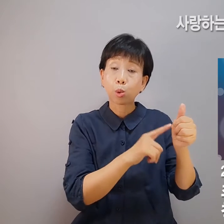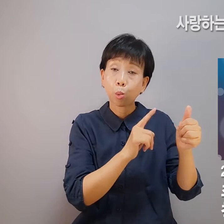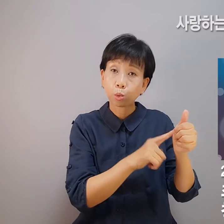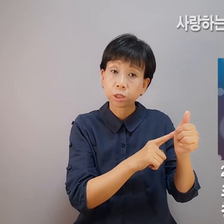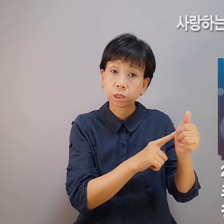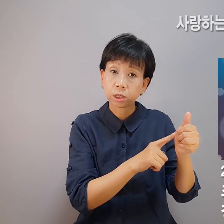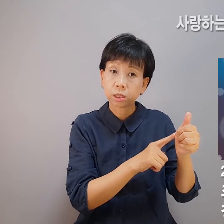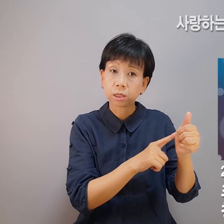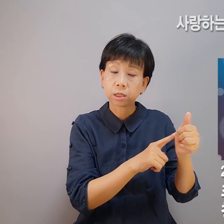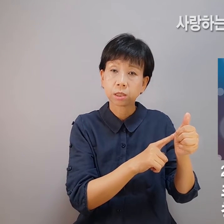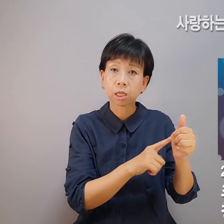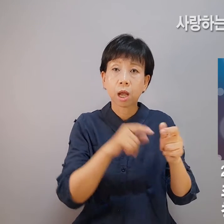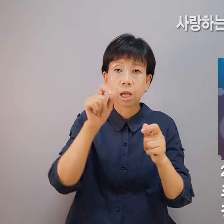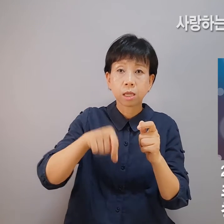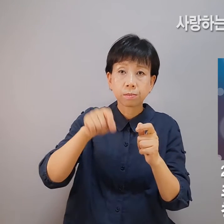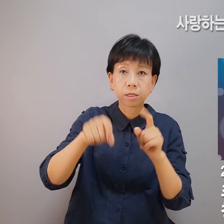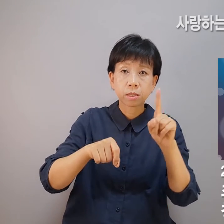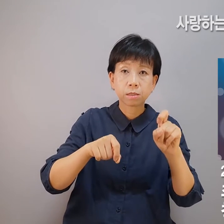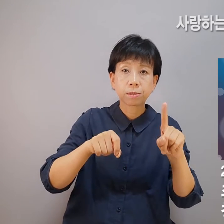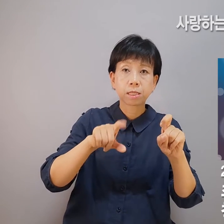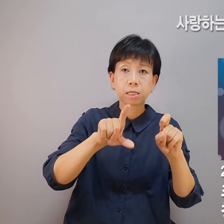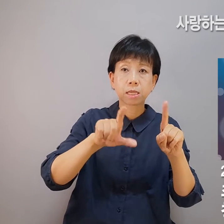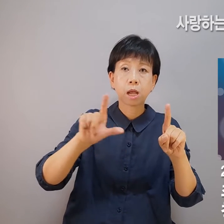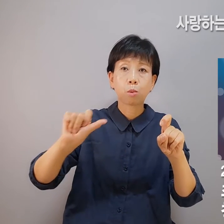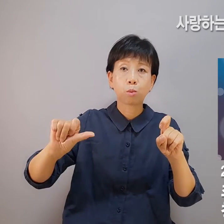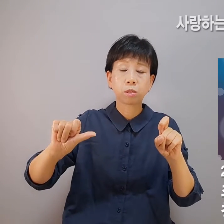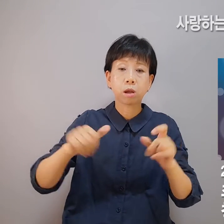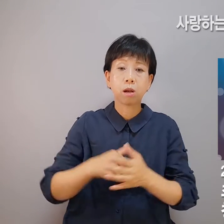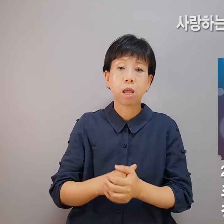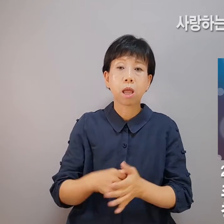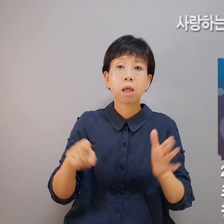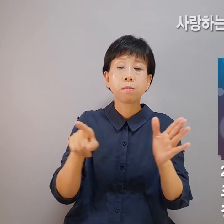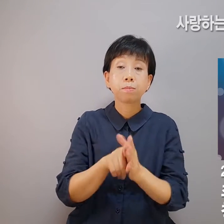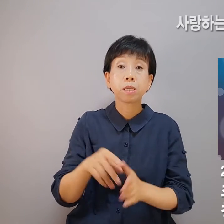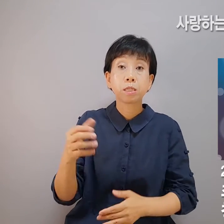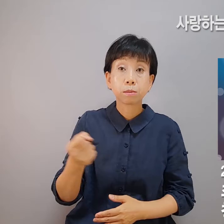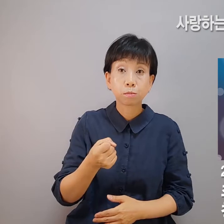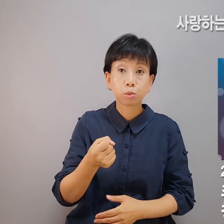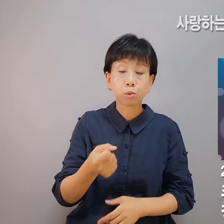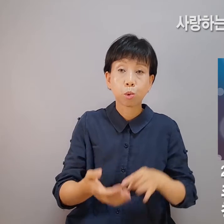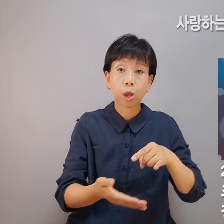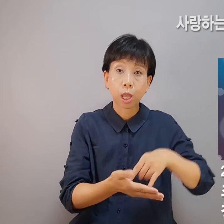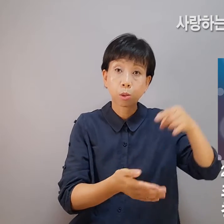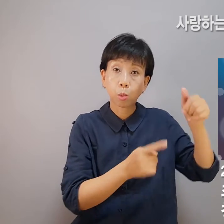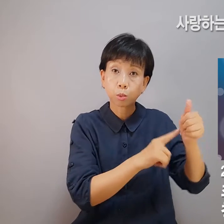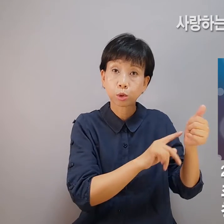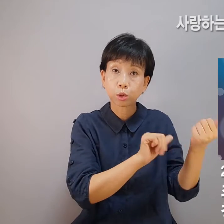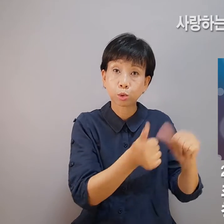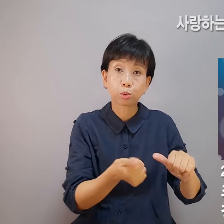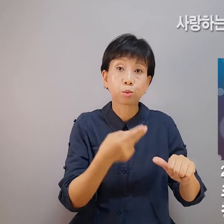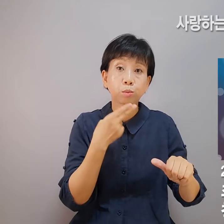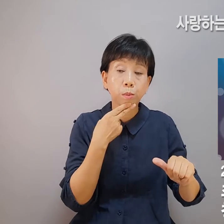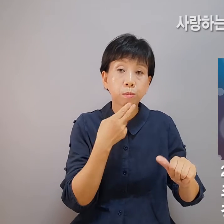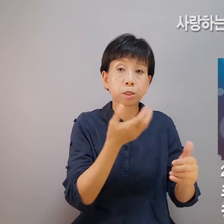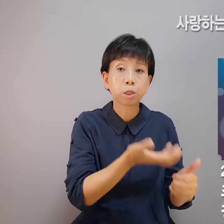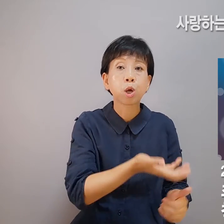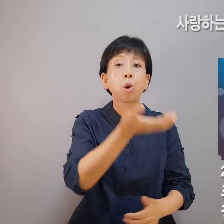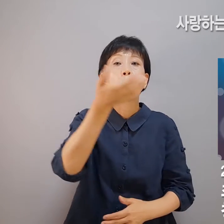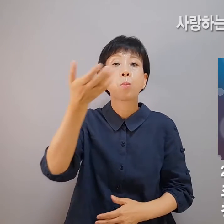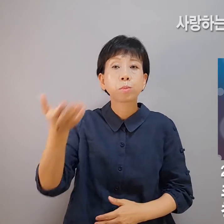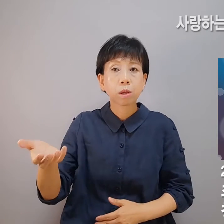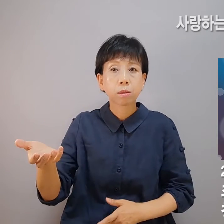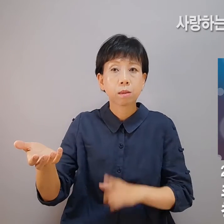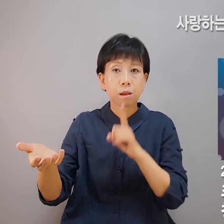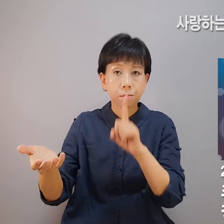말씀에 보면 믿음으로 에녹은 죽음을 보지 않고 옮겨졌으니 한번 나옵니다. 하나님이 그를 또